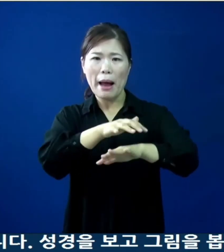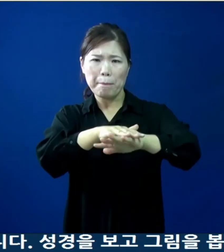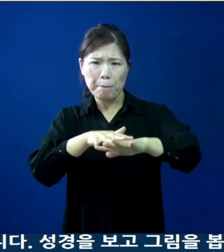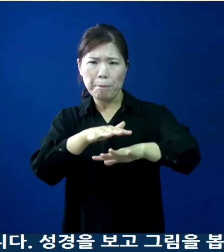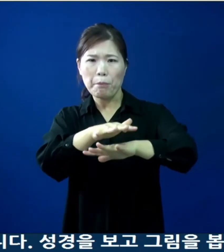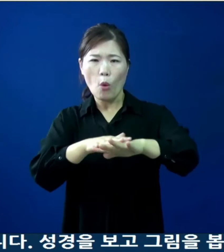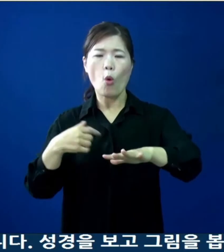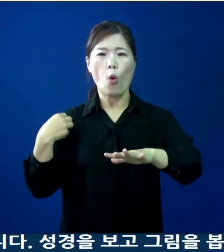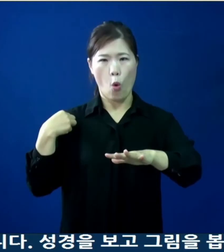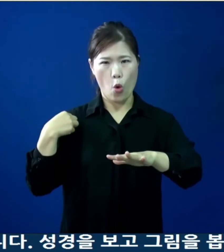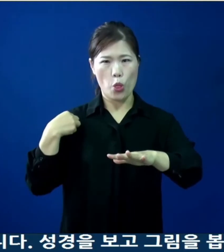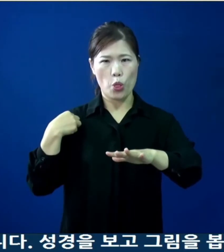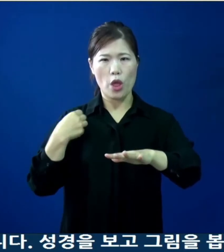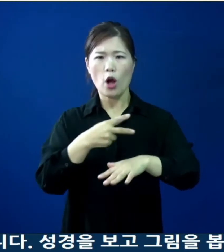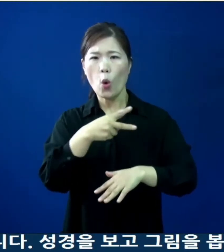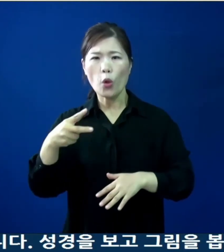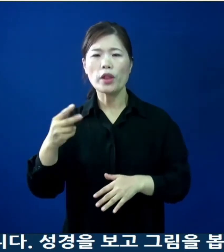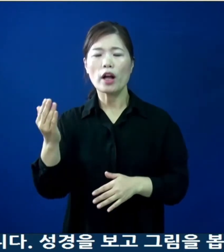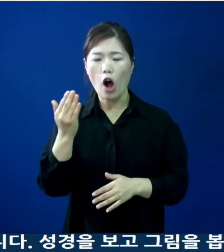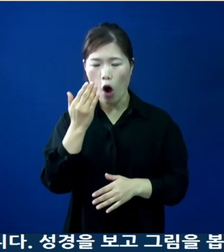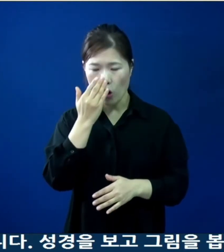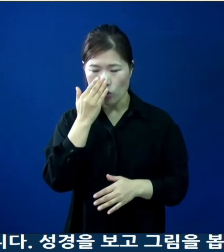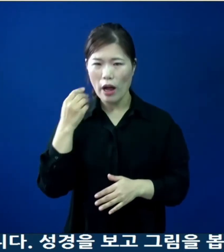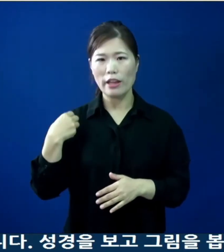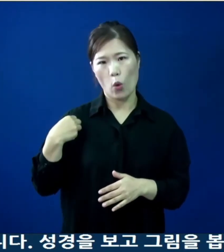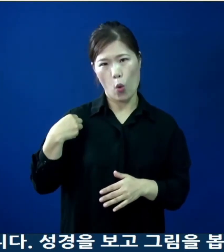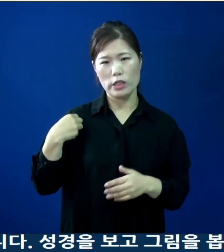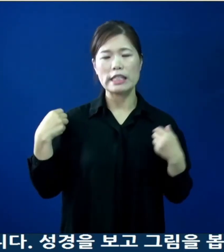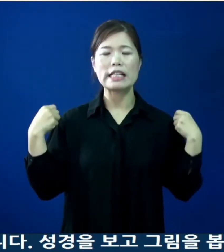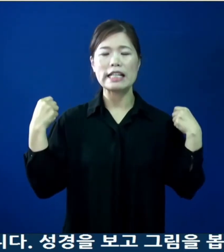거룩한 옷을 입고, 세마포 옷 곧